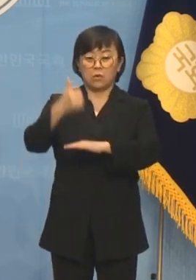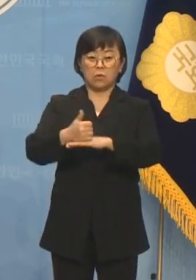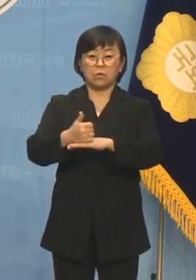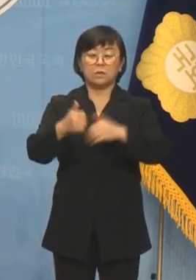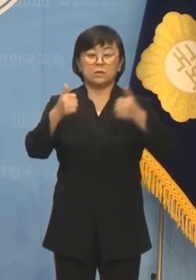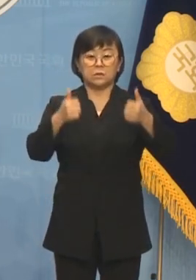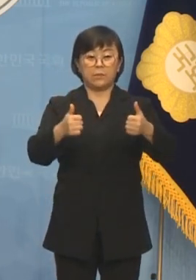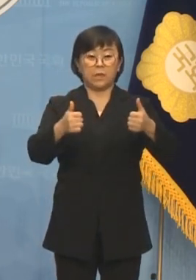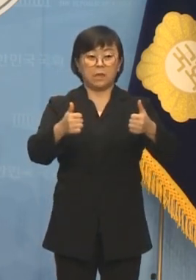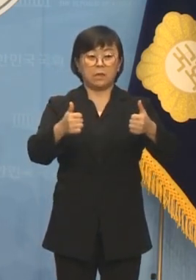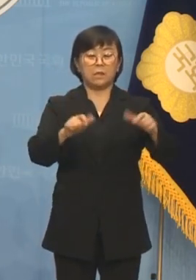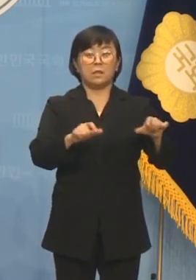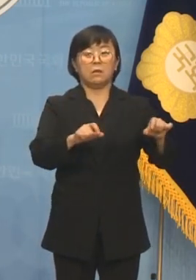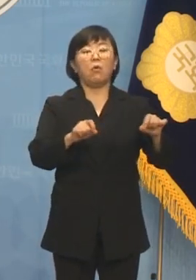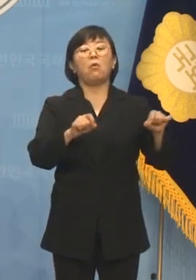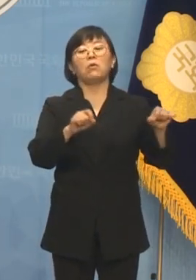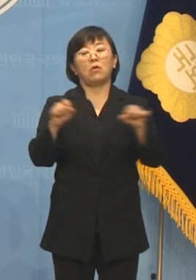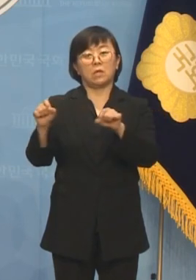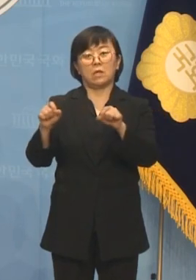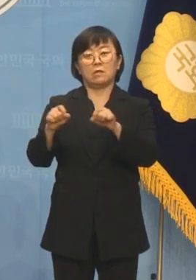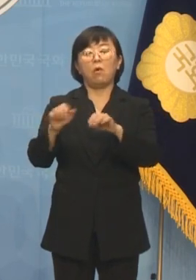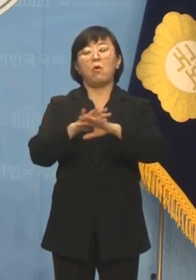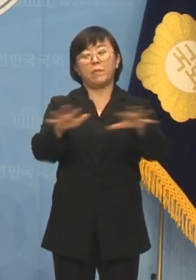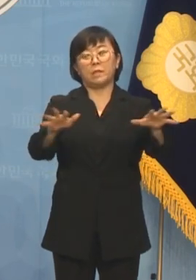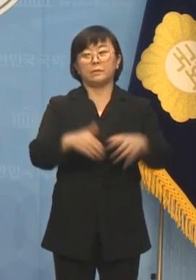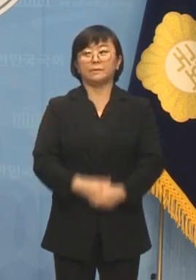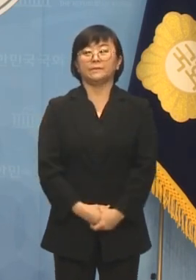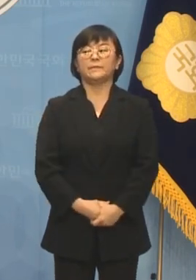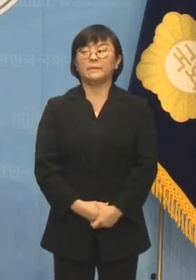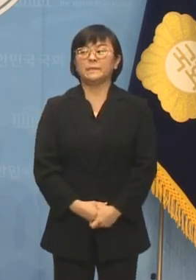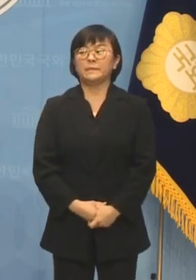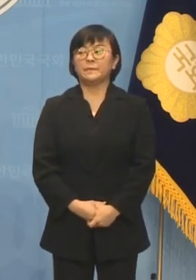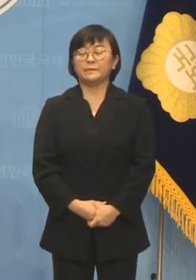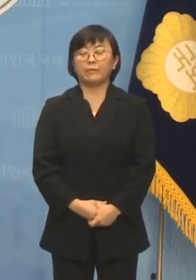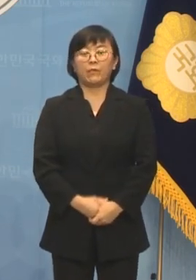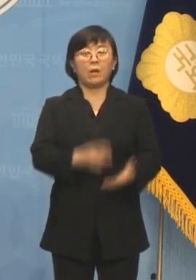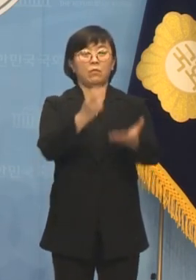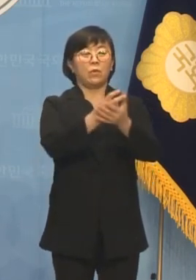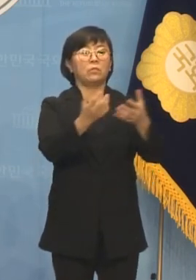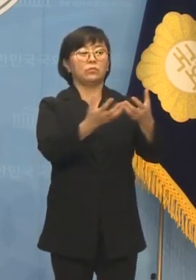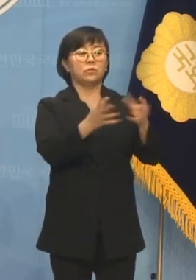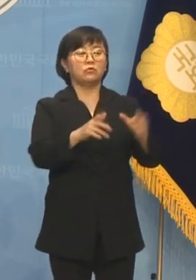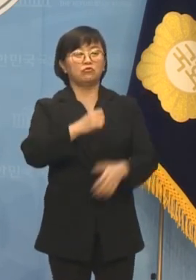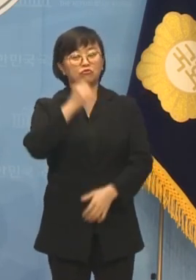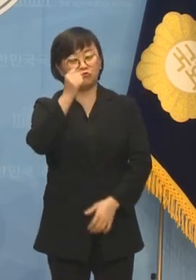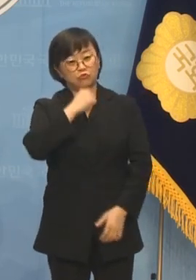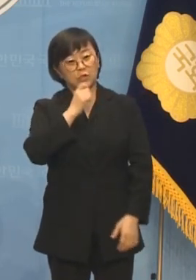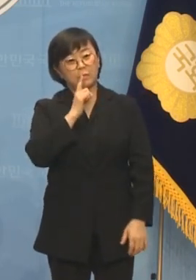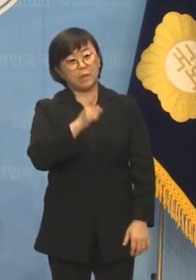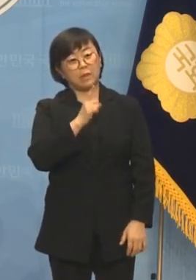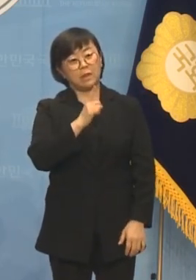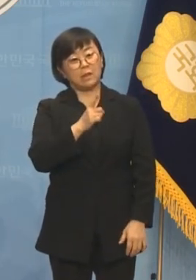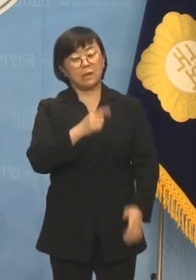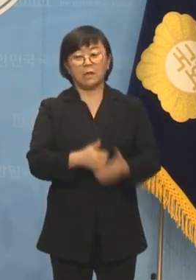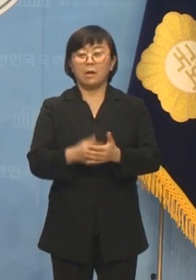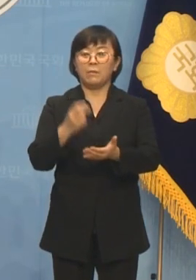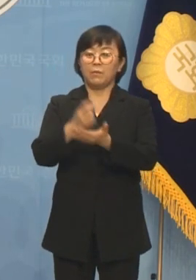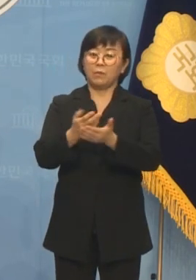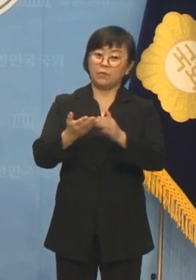재판은 진행되지 못하고 파행 되었습니다 사법부를 우습게 알고